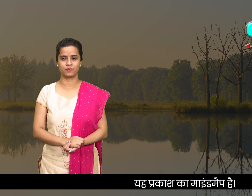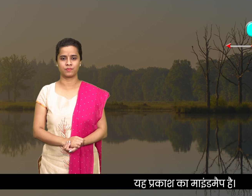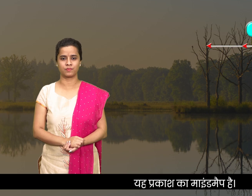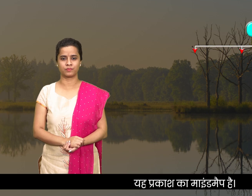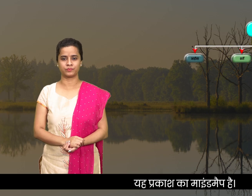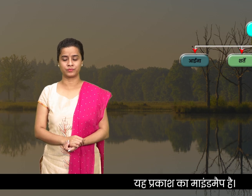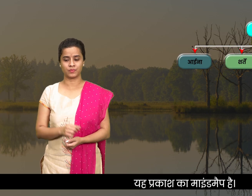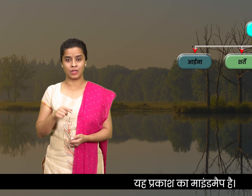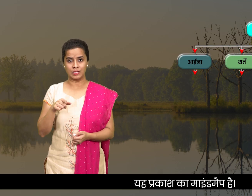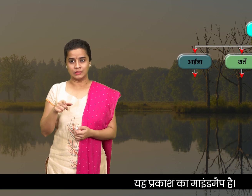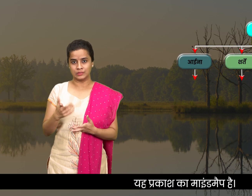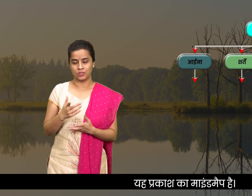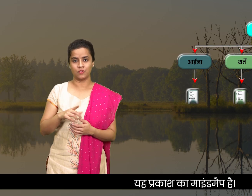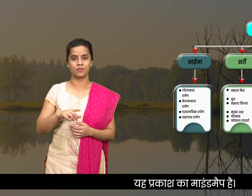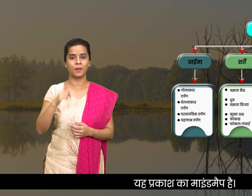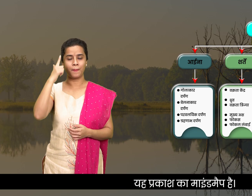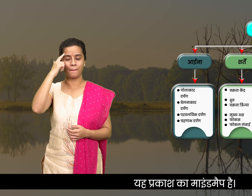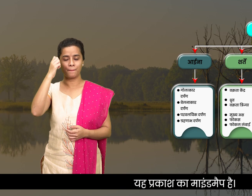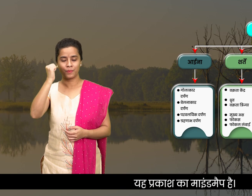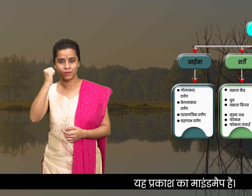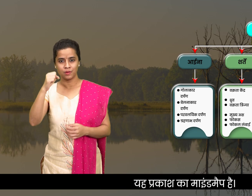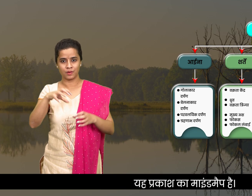यह प्रकाश का माइंड मैप है।